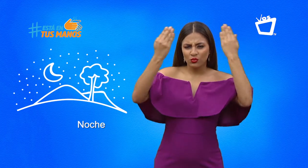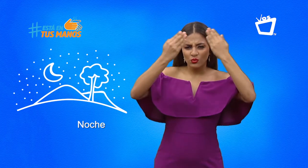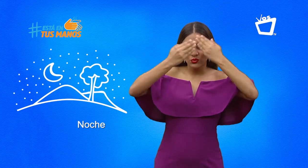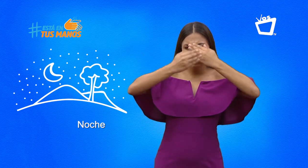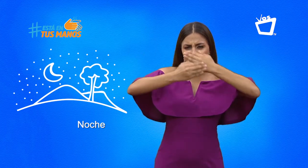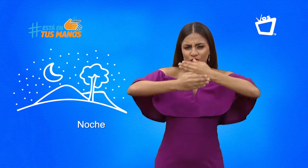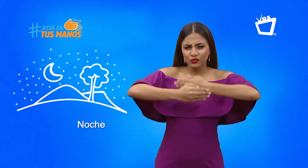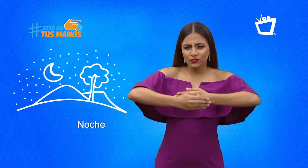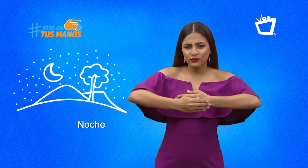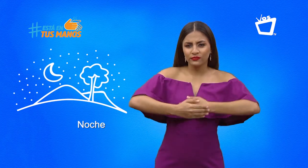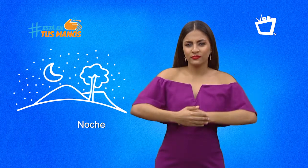noche